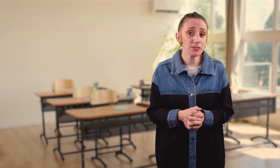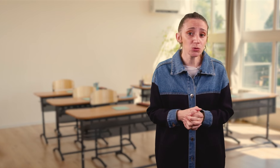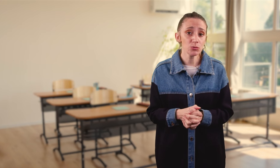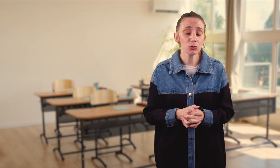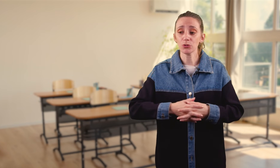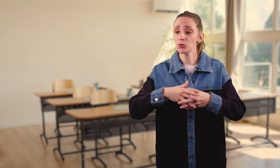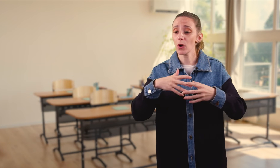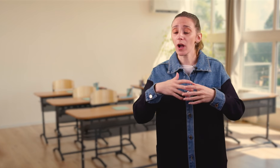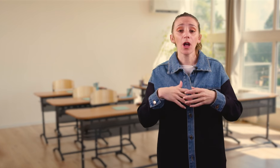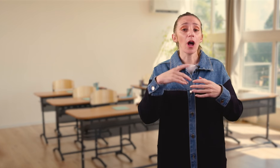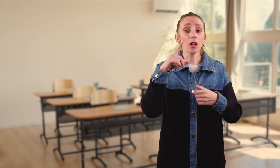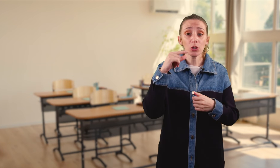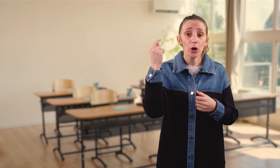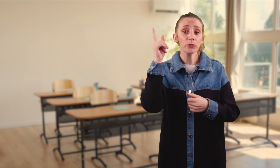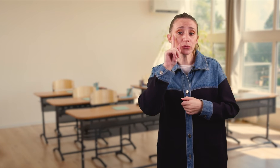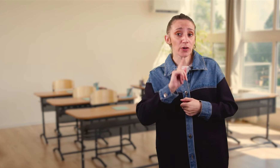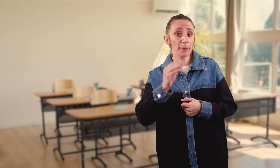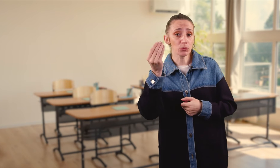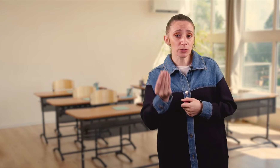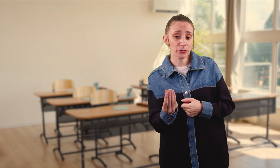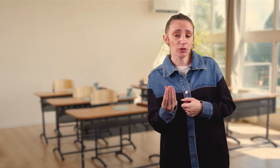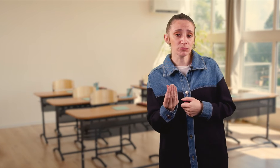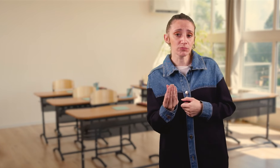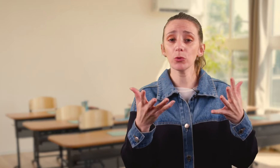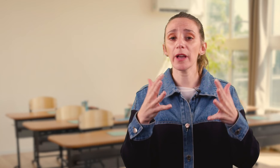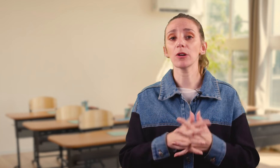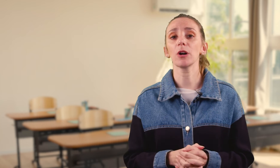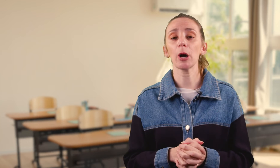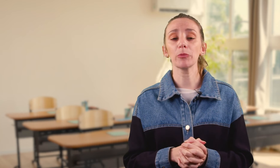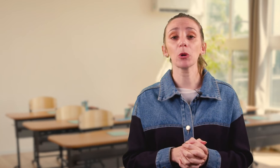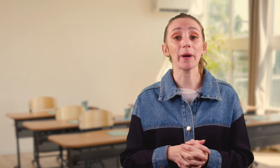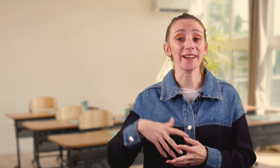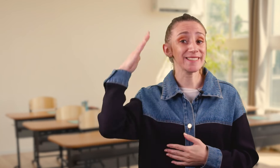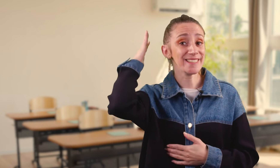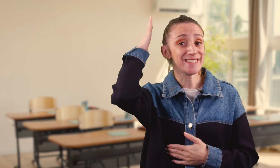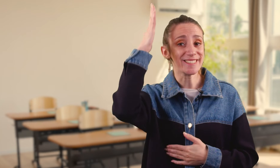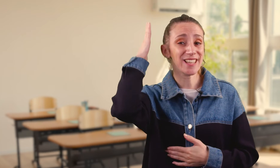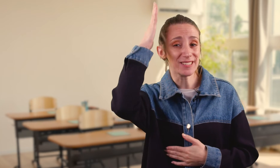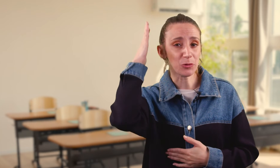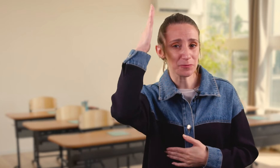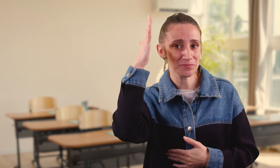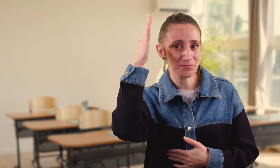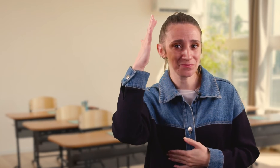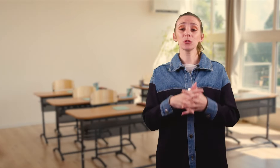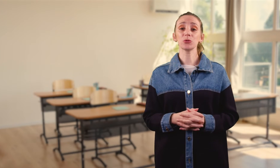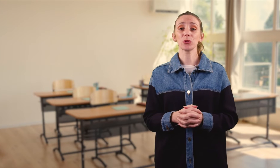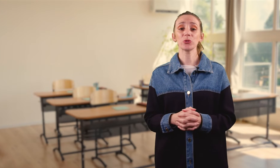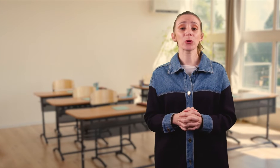individus, que ce soit un homme, une femme ou un enfant, ou bien encore pour parler des animaux. Du coup, ce que l'on